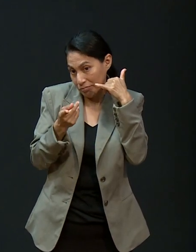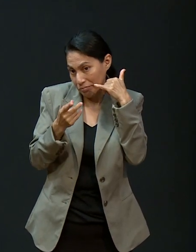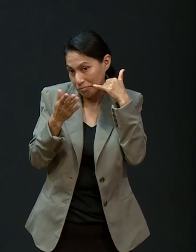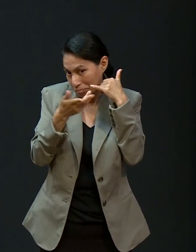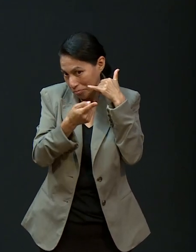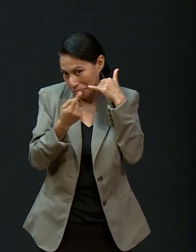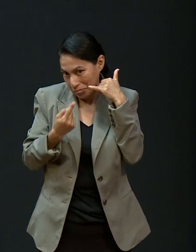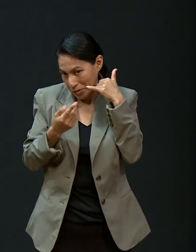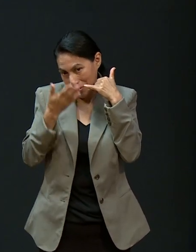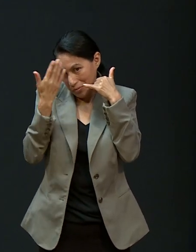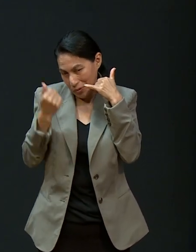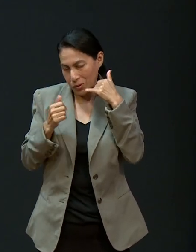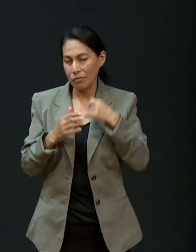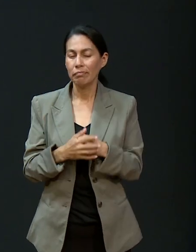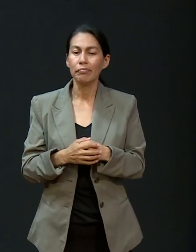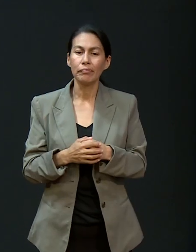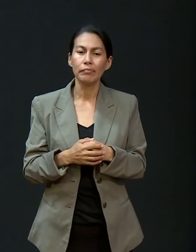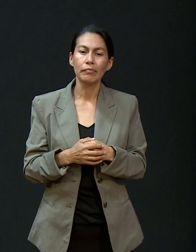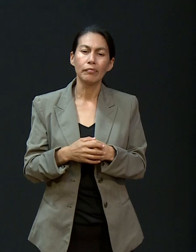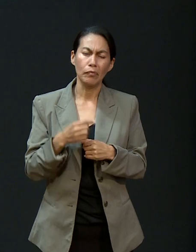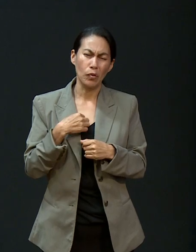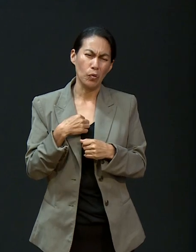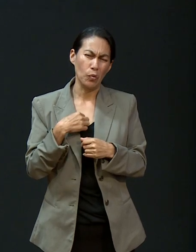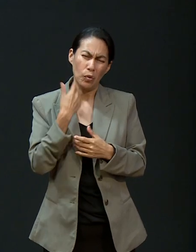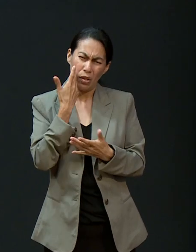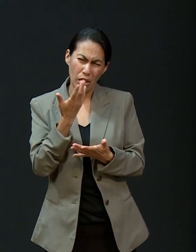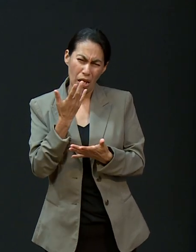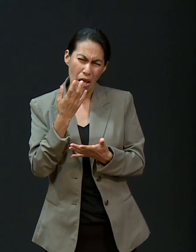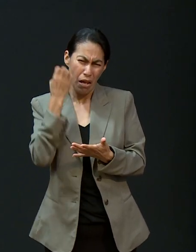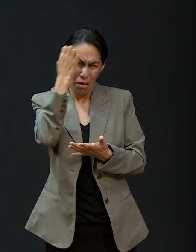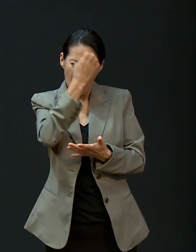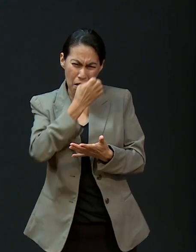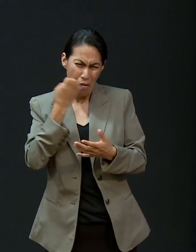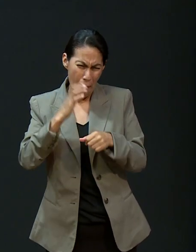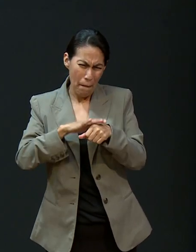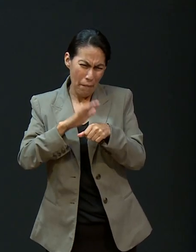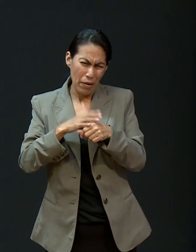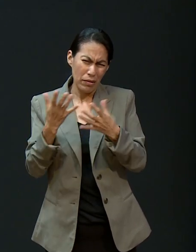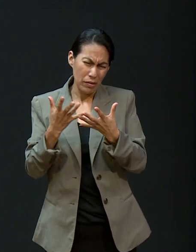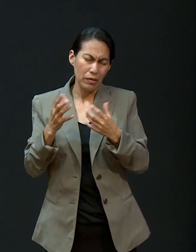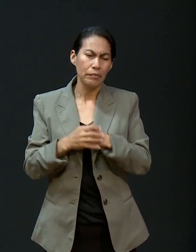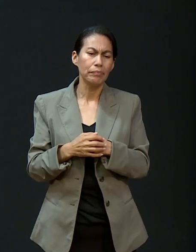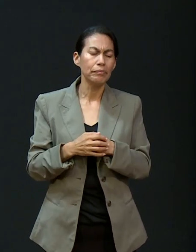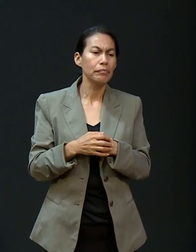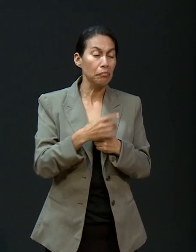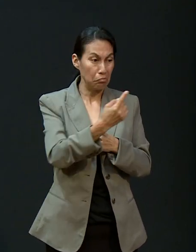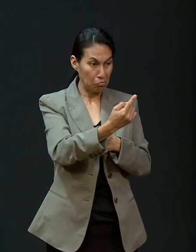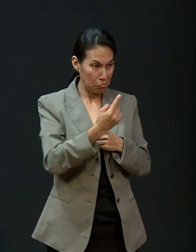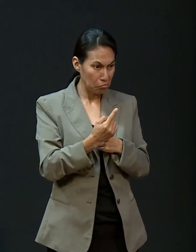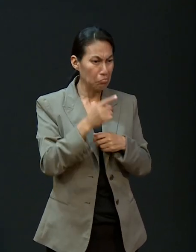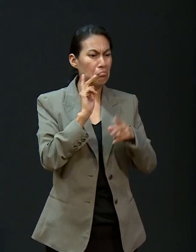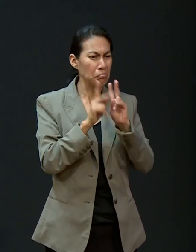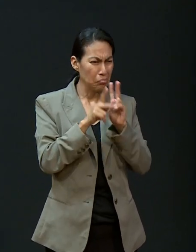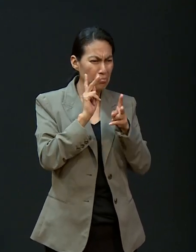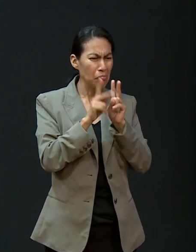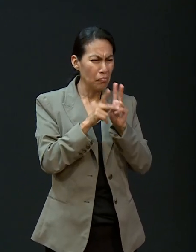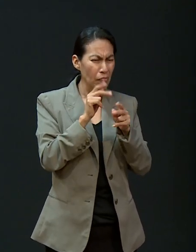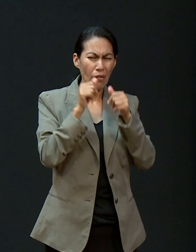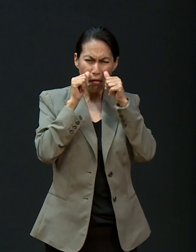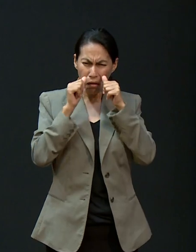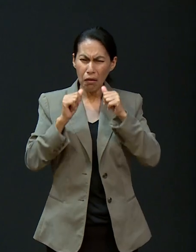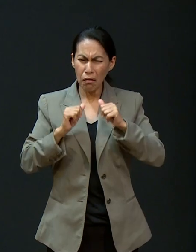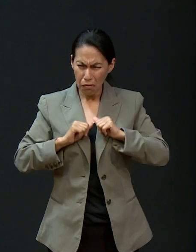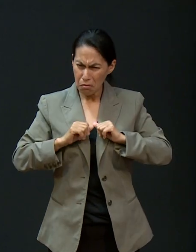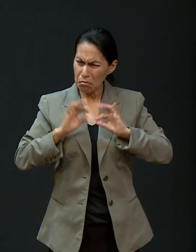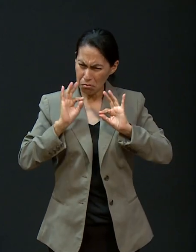va a atender, ¿no? Yo quería que él pediera más exámenes para mi hijo. Y empezó a platicar con él, y él me